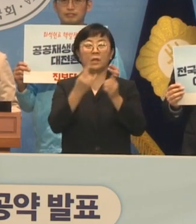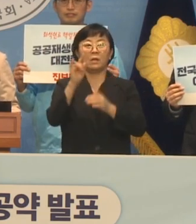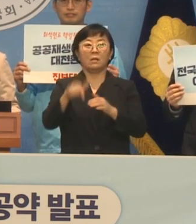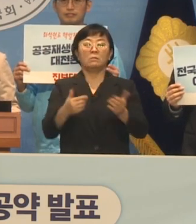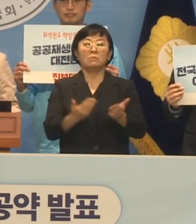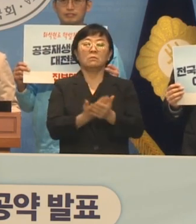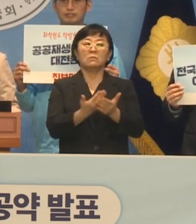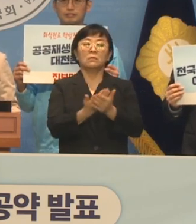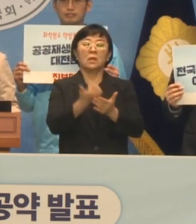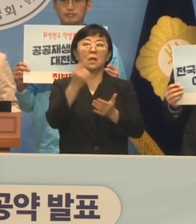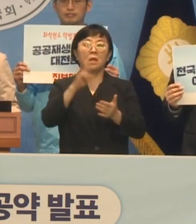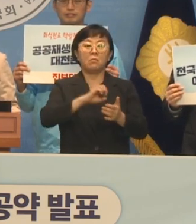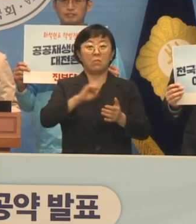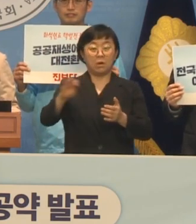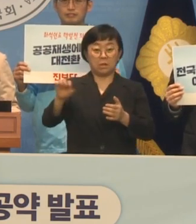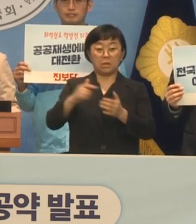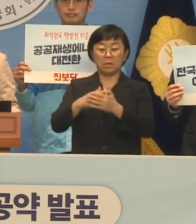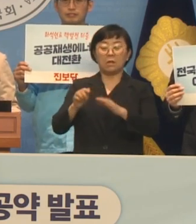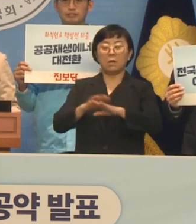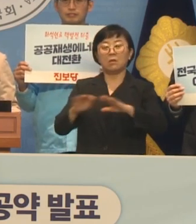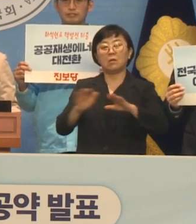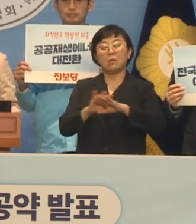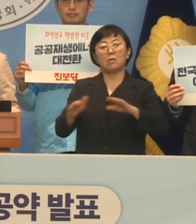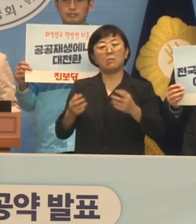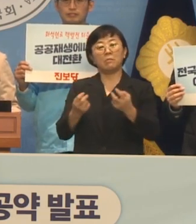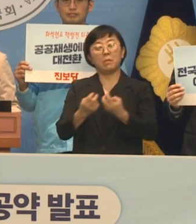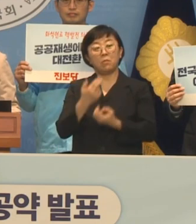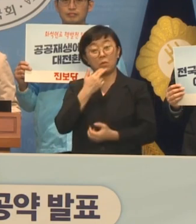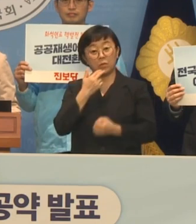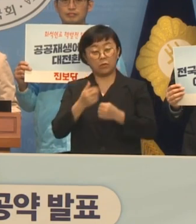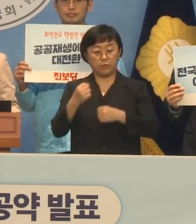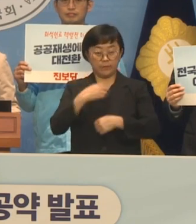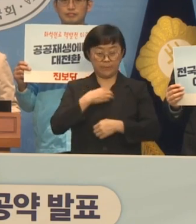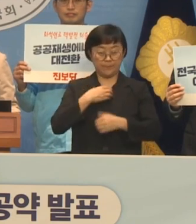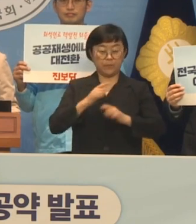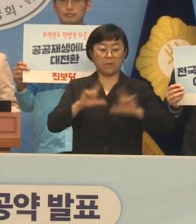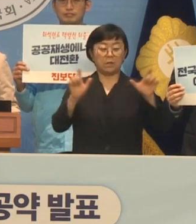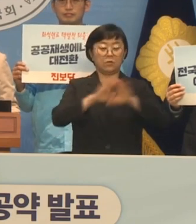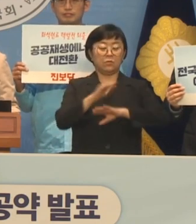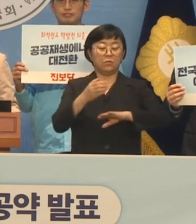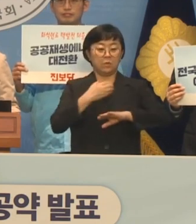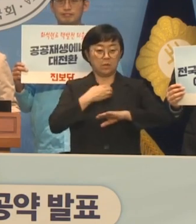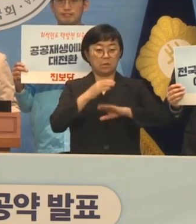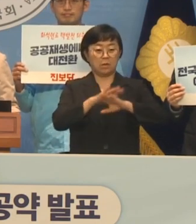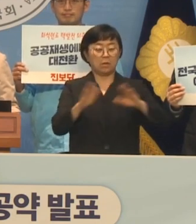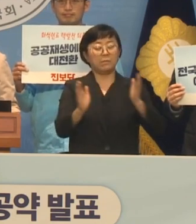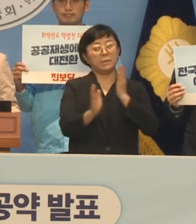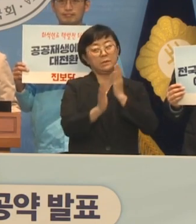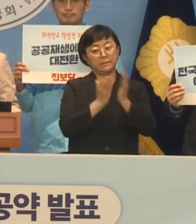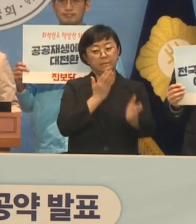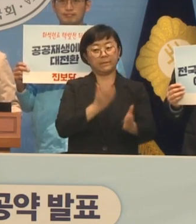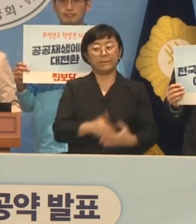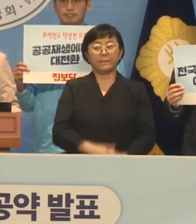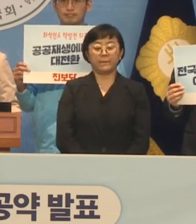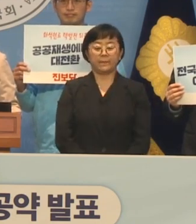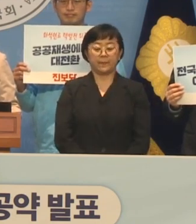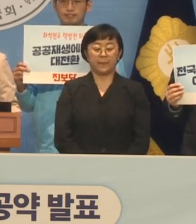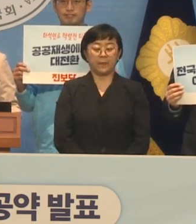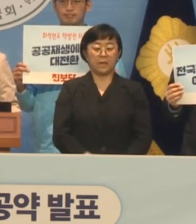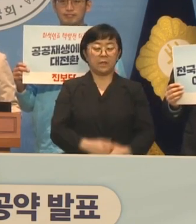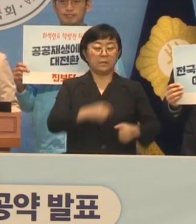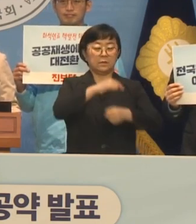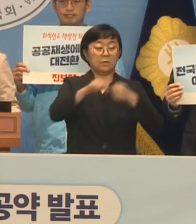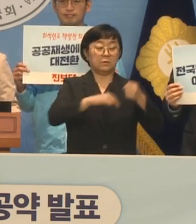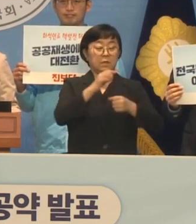또한 핵폐기물 처리 대책이 없고 위험하며 기후위기 대응에 부적합합니다.